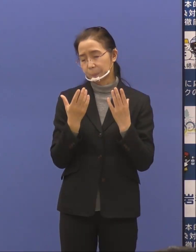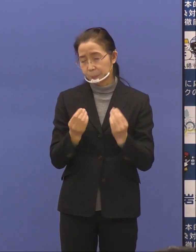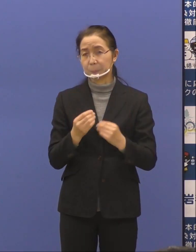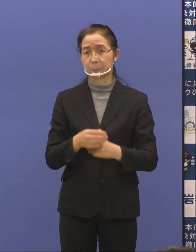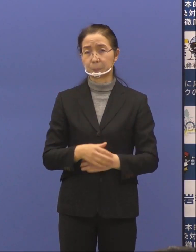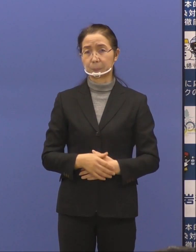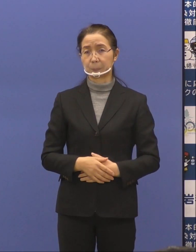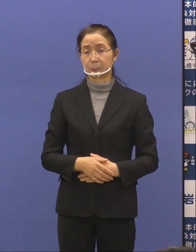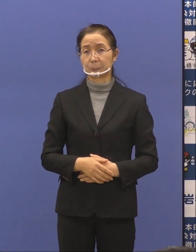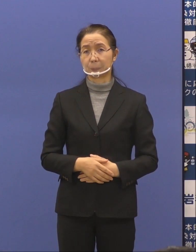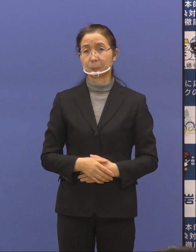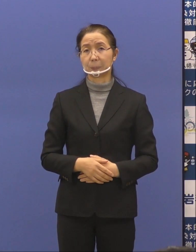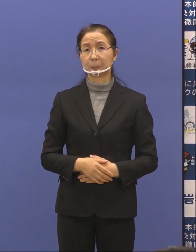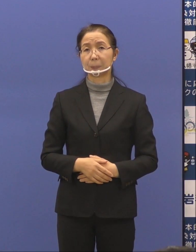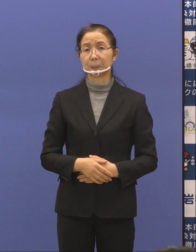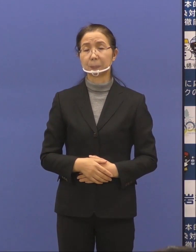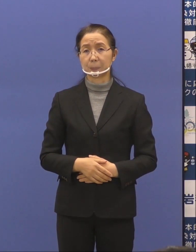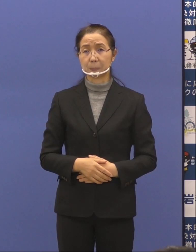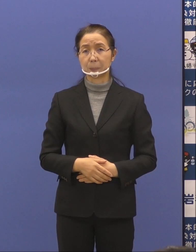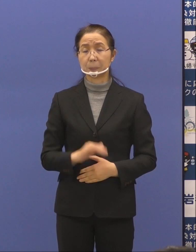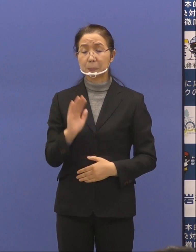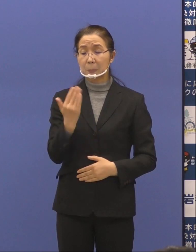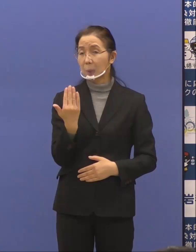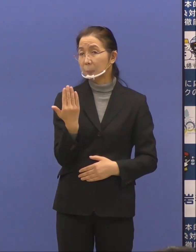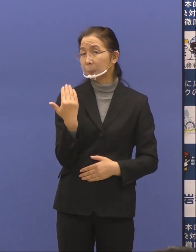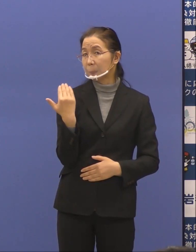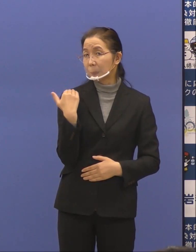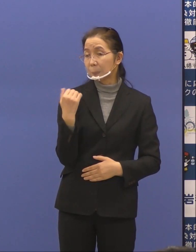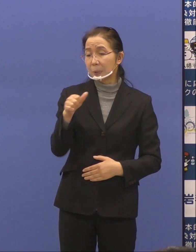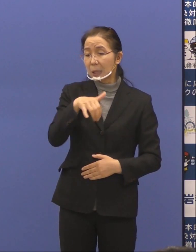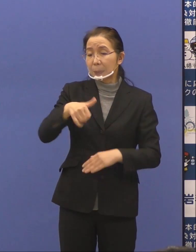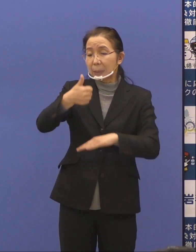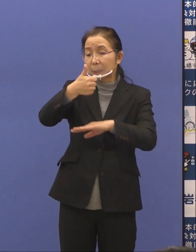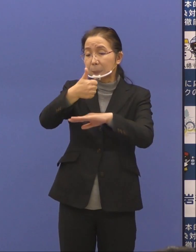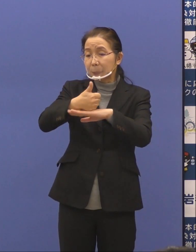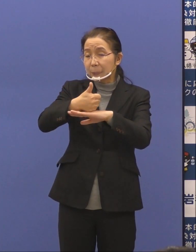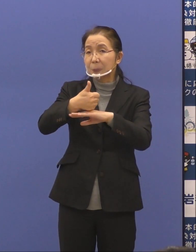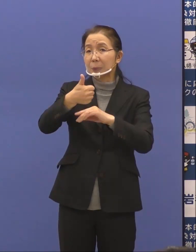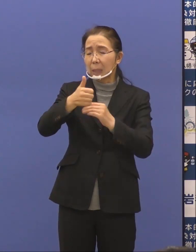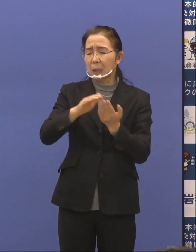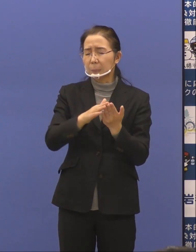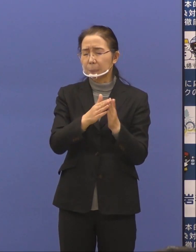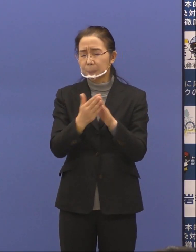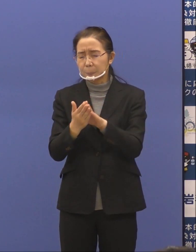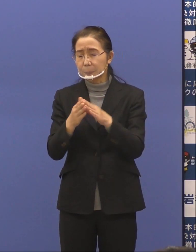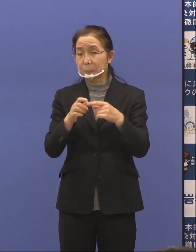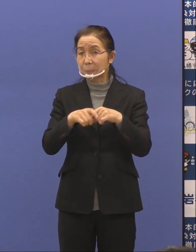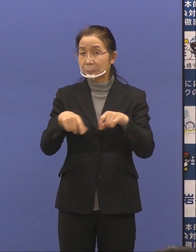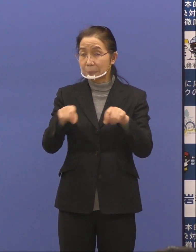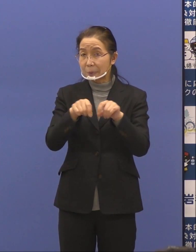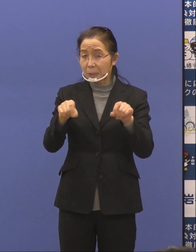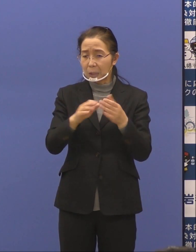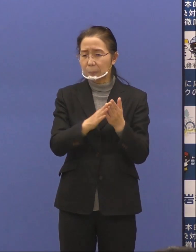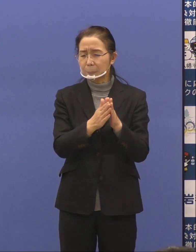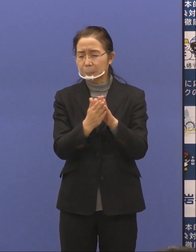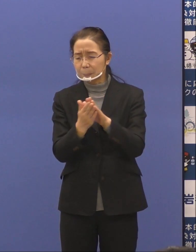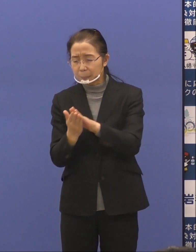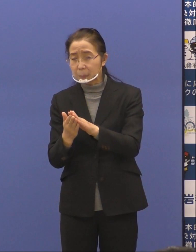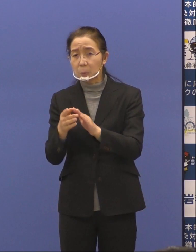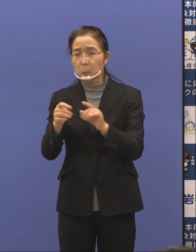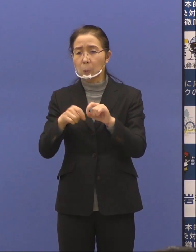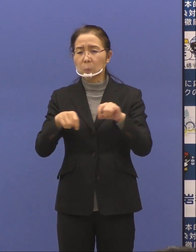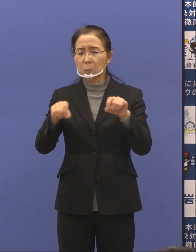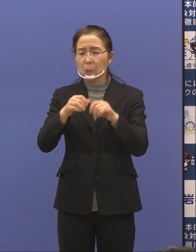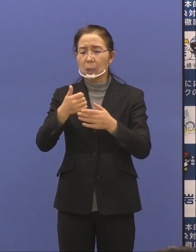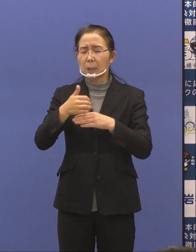ですが、あの時安倍首相が亡くなったこと、その死が重